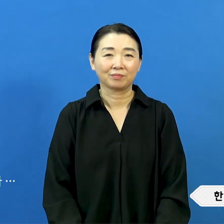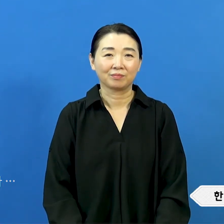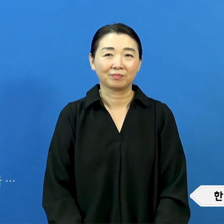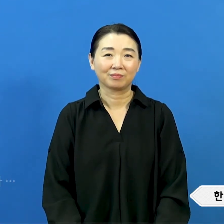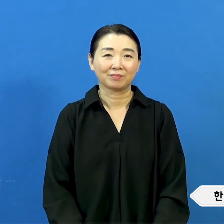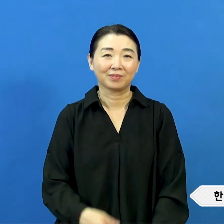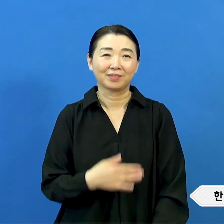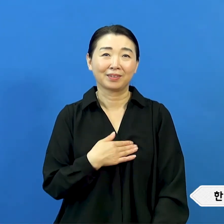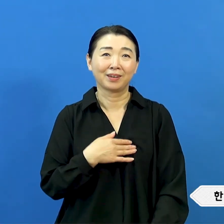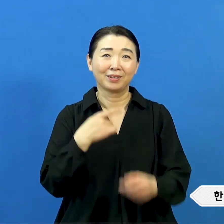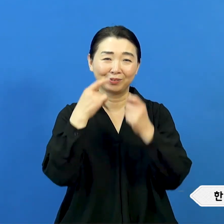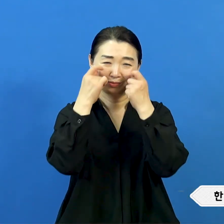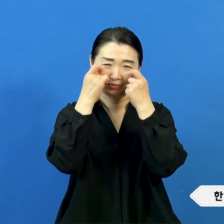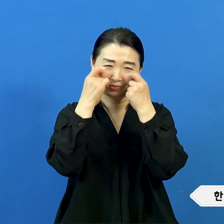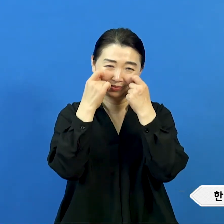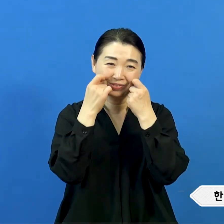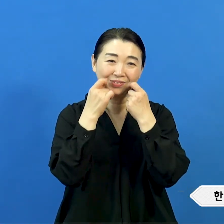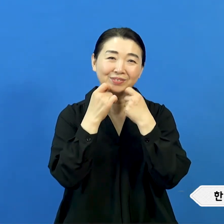눈물이 그냥 왈칵 쏟아졌습니다.